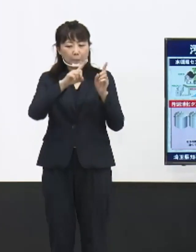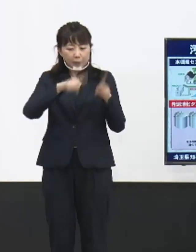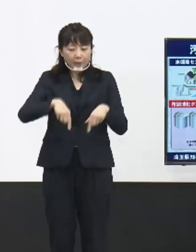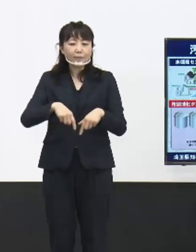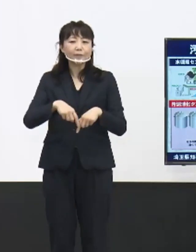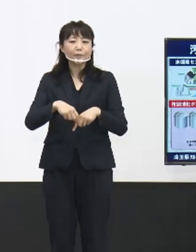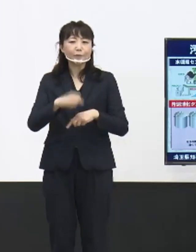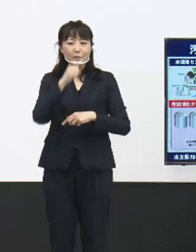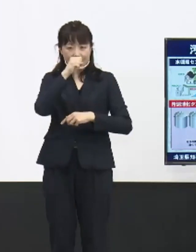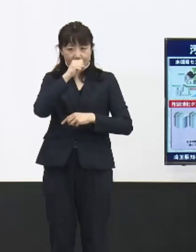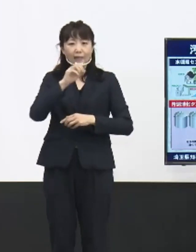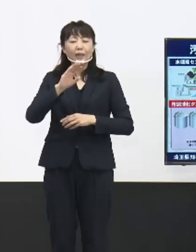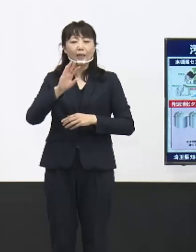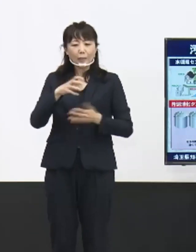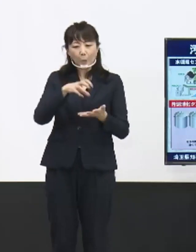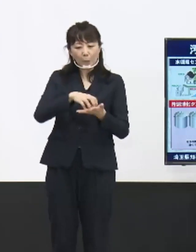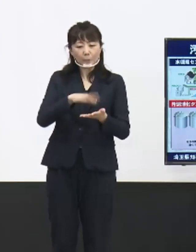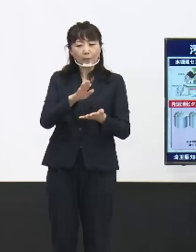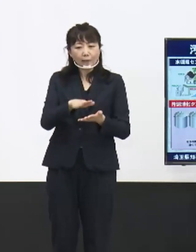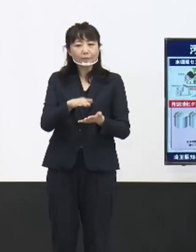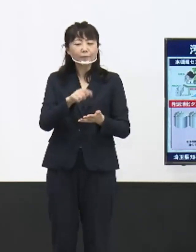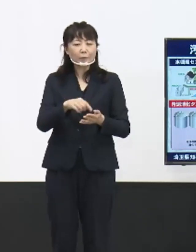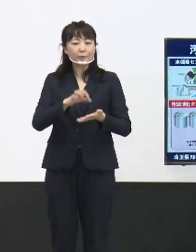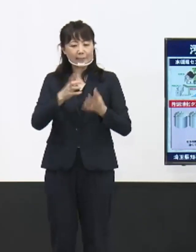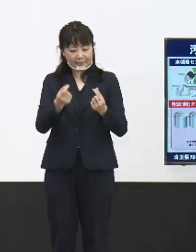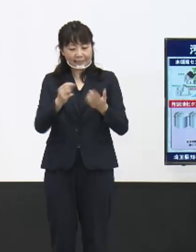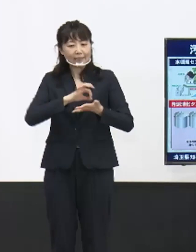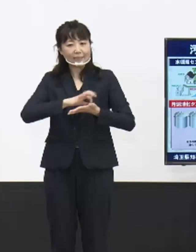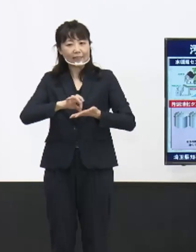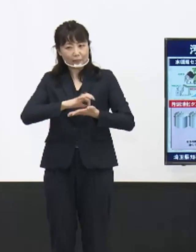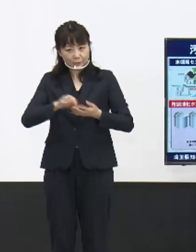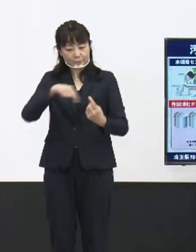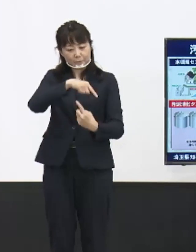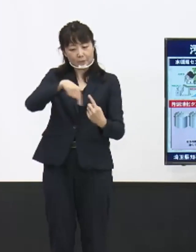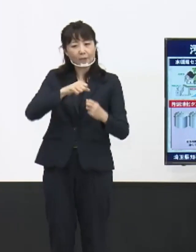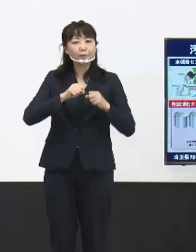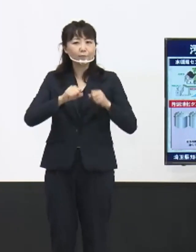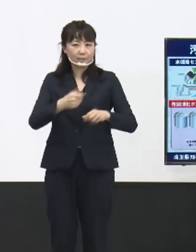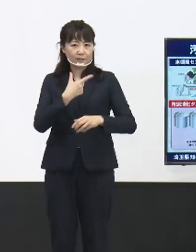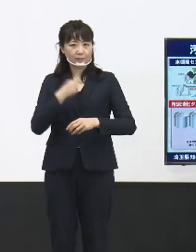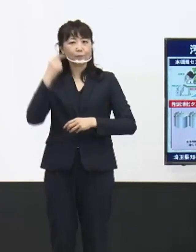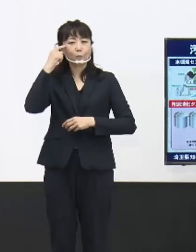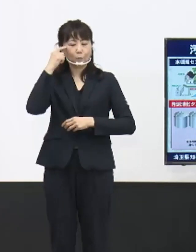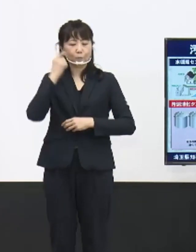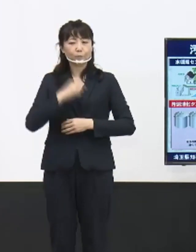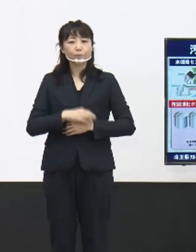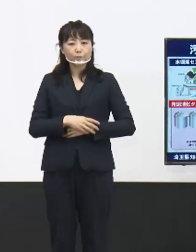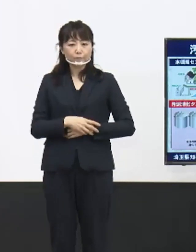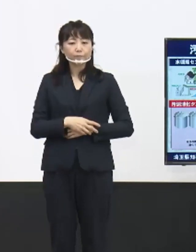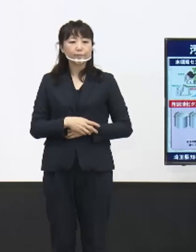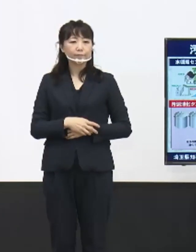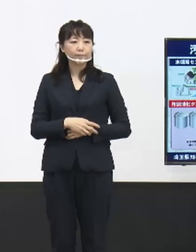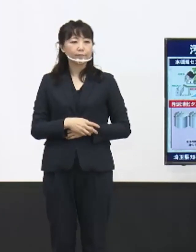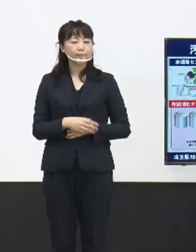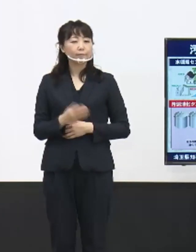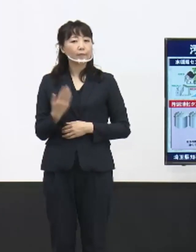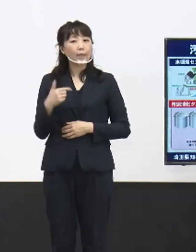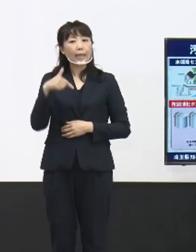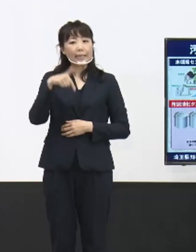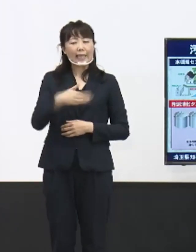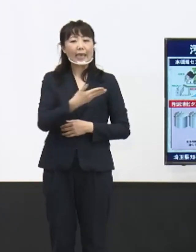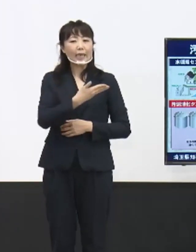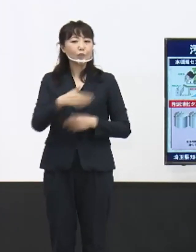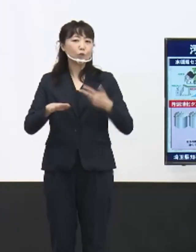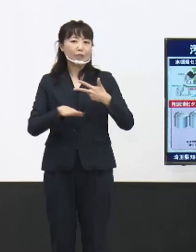かし、それが出されたものはしっかり活用したいと思います。それからその下水資源という言葉を先ほ